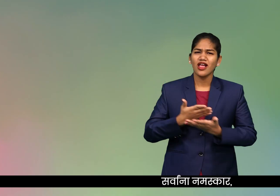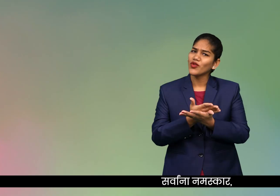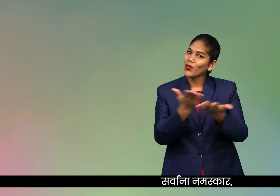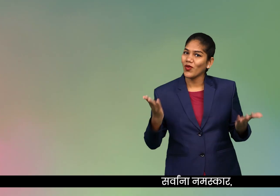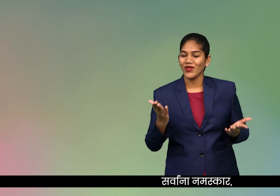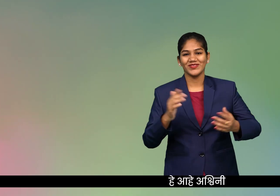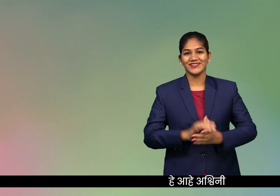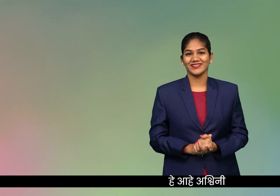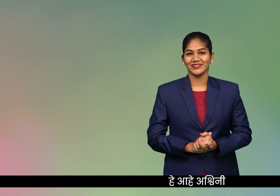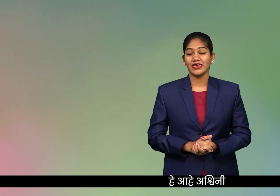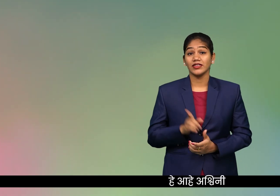नमस्कार. मी आहे अश्विनी.